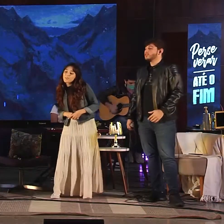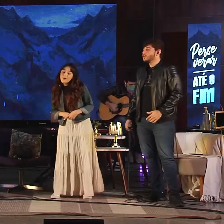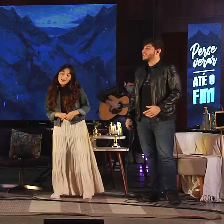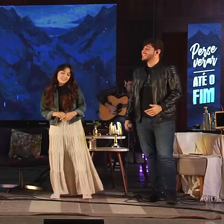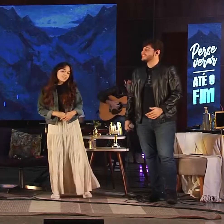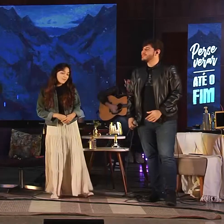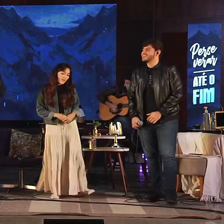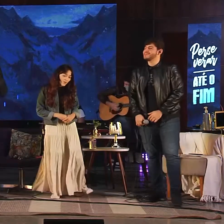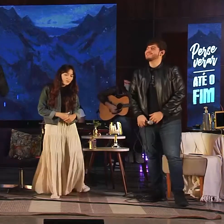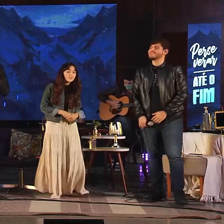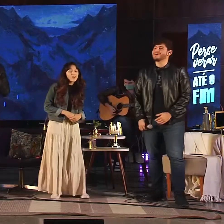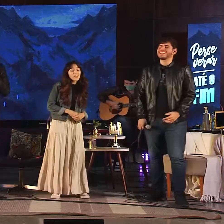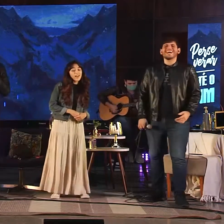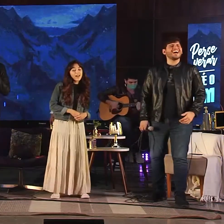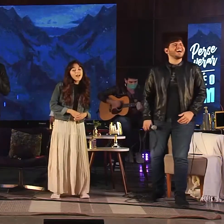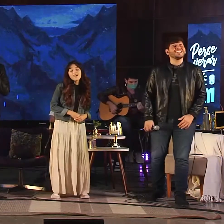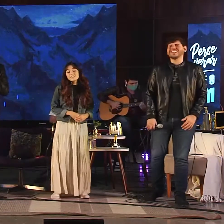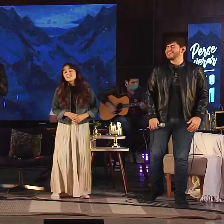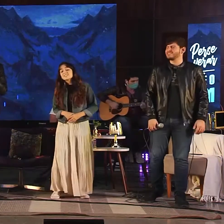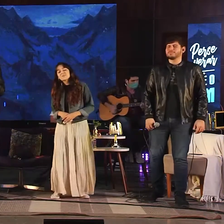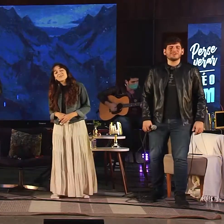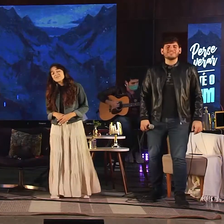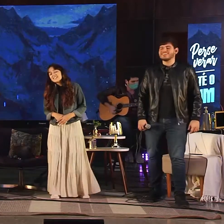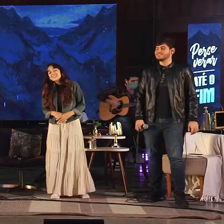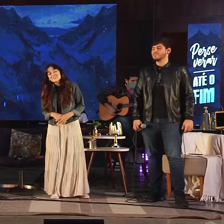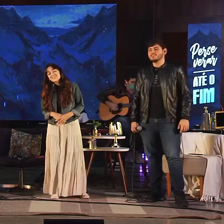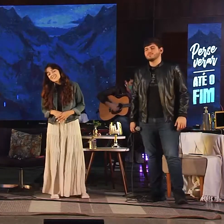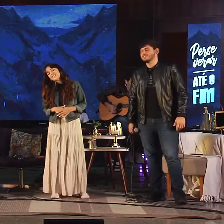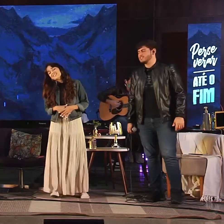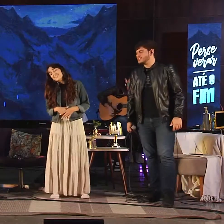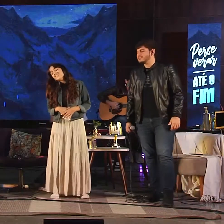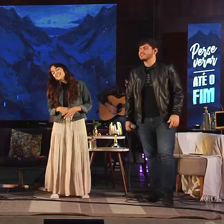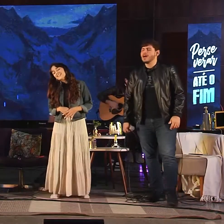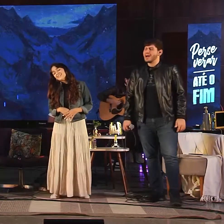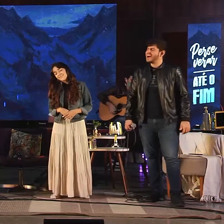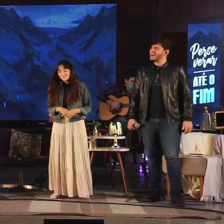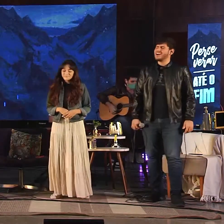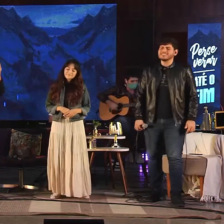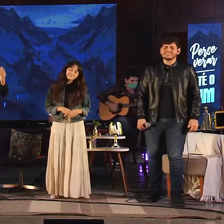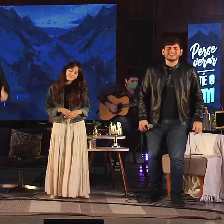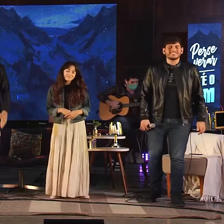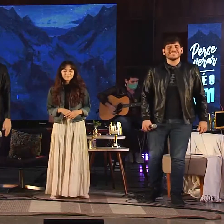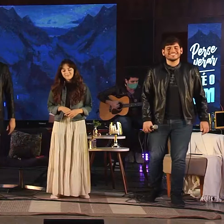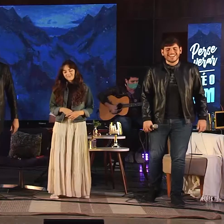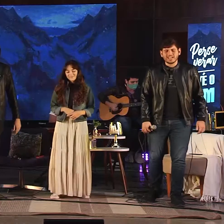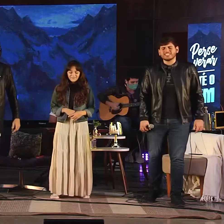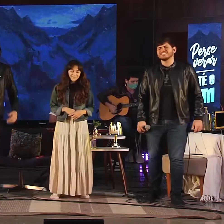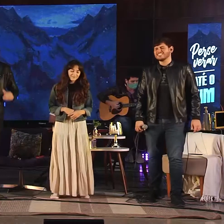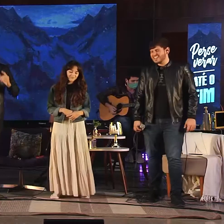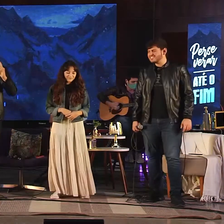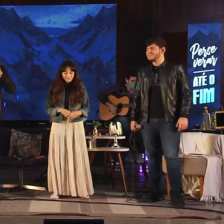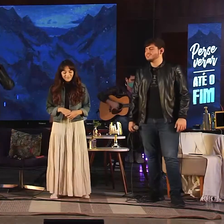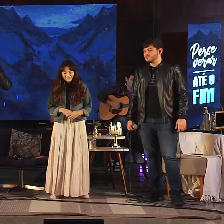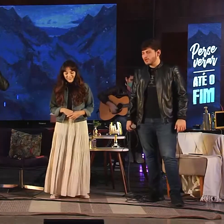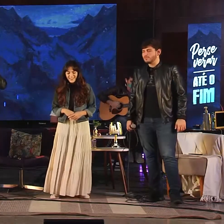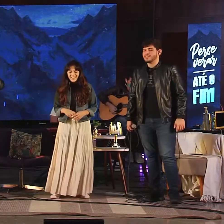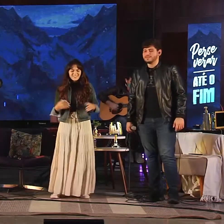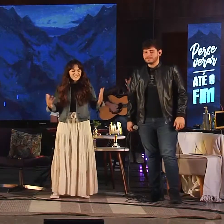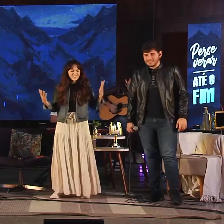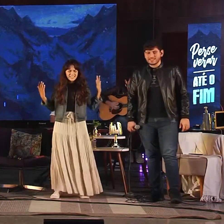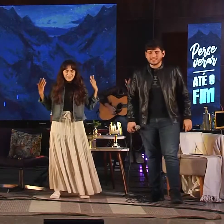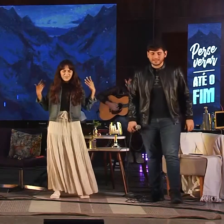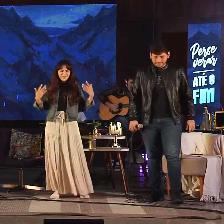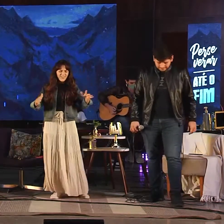Em dores me consola, nas provações me diz, as ansiedades lança